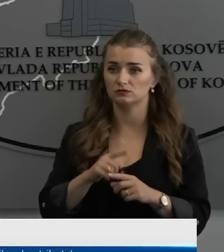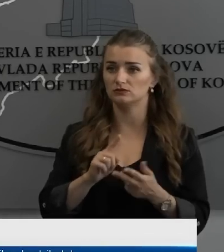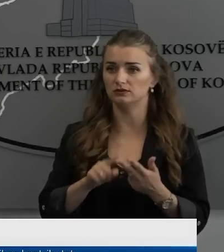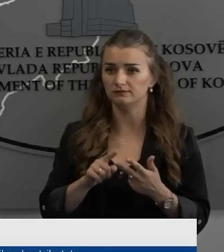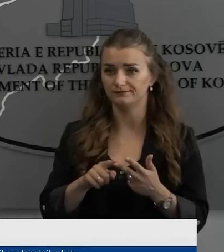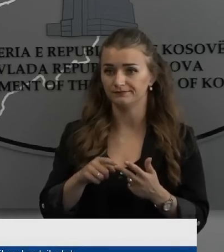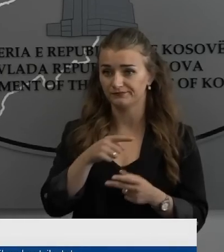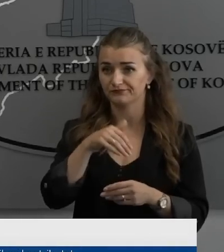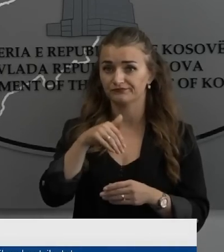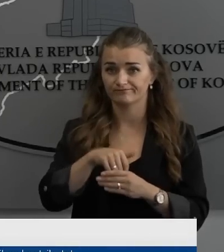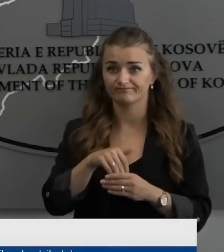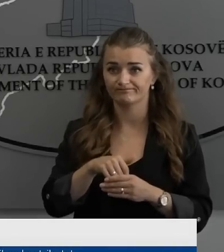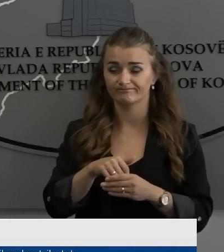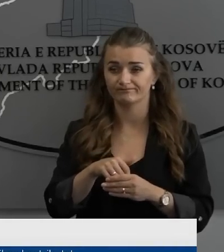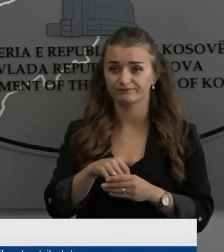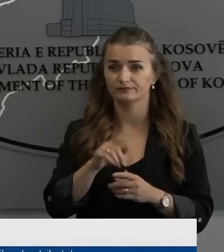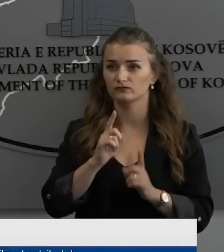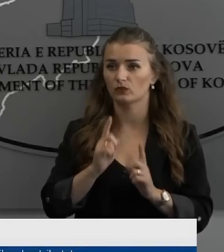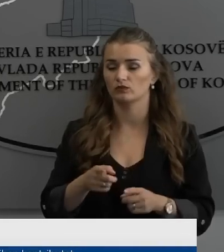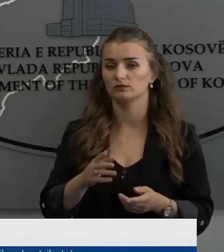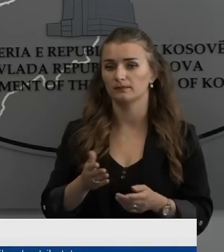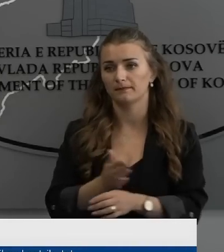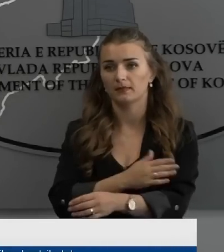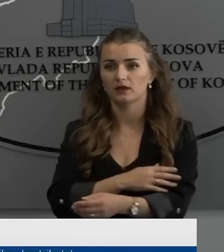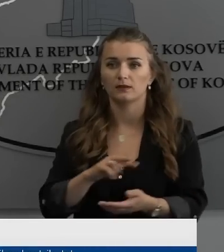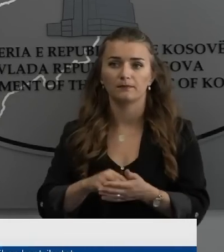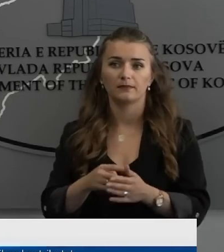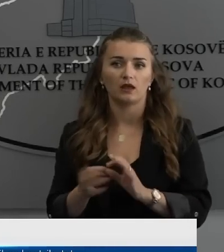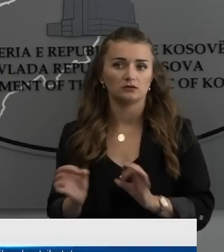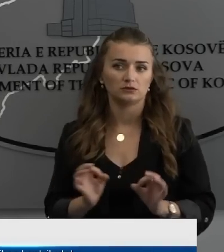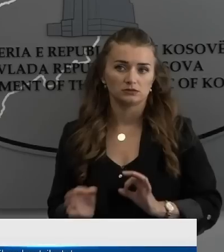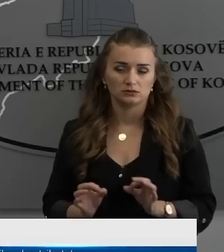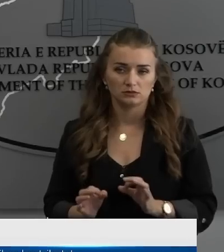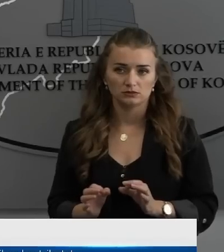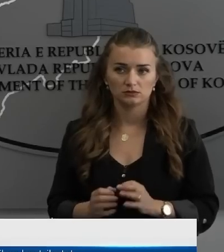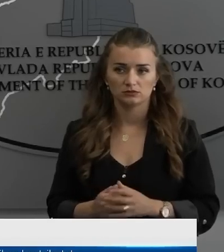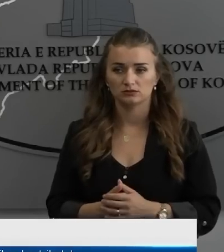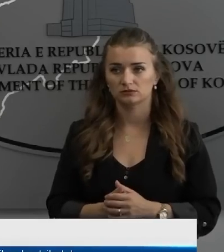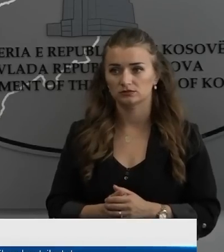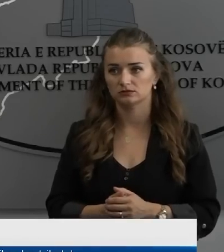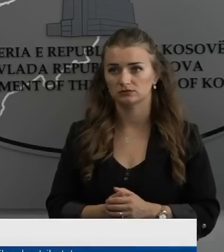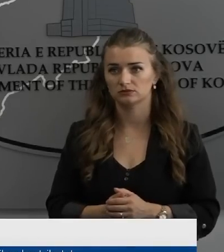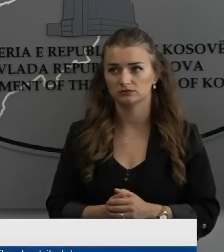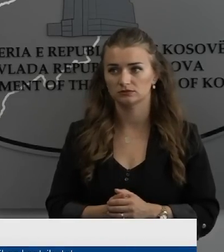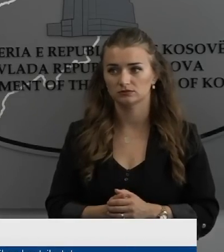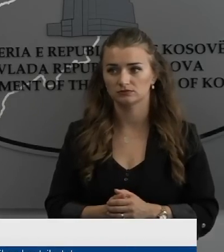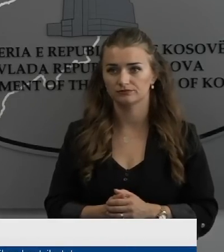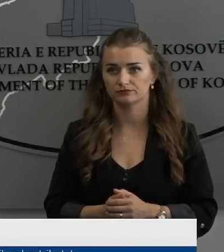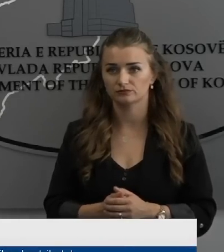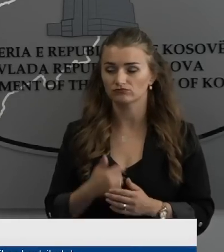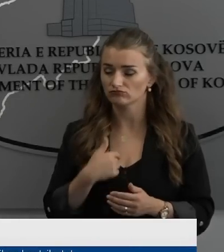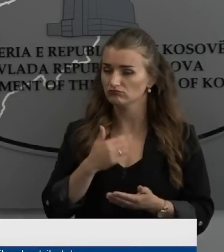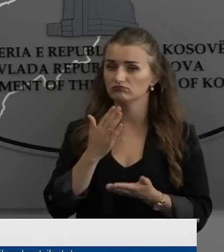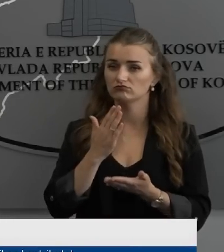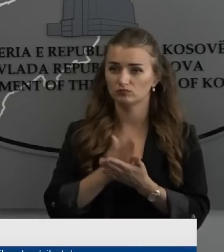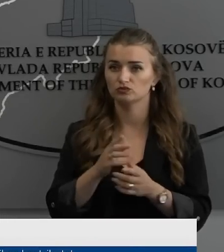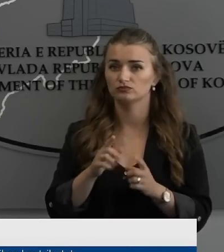zgjedhjet e parakoshme do duhej të përgatiteshin. Unë edhe një herë po e ritheksoj, i kam lutur faktorët